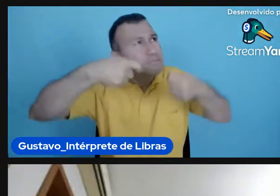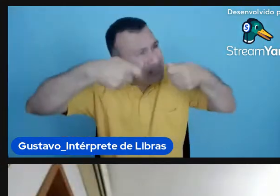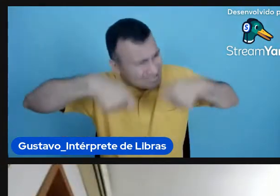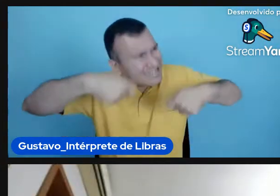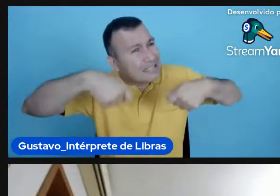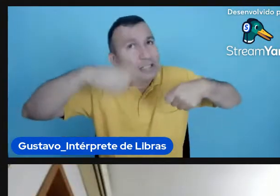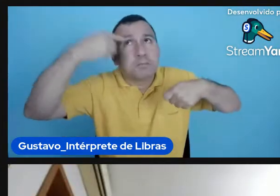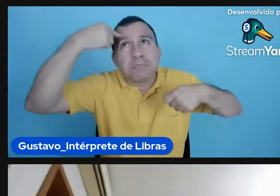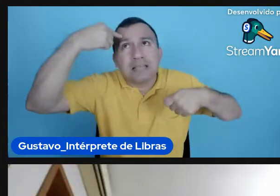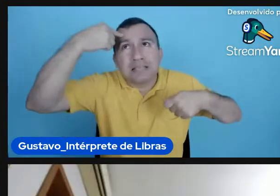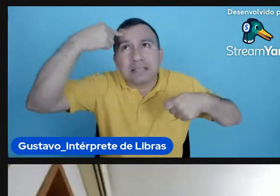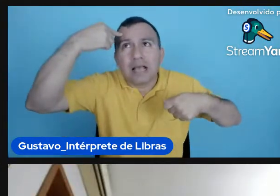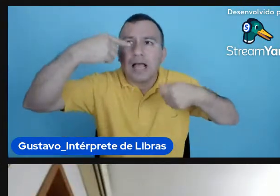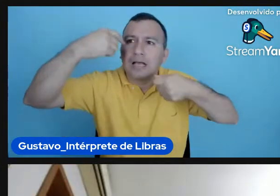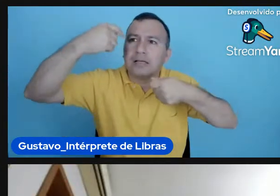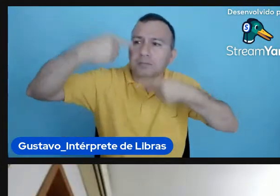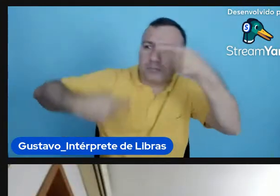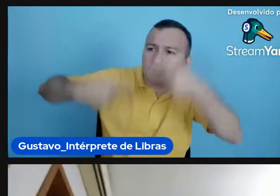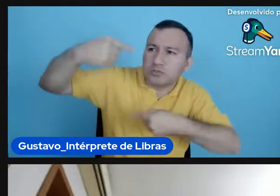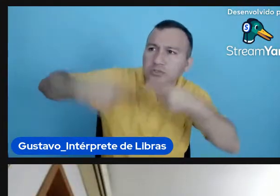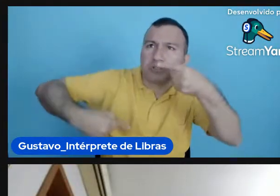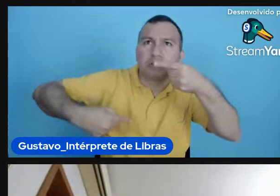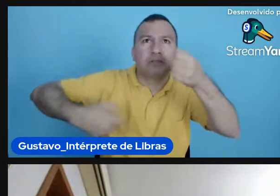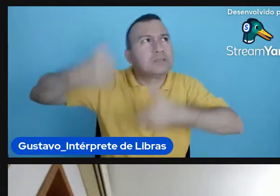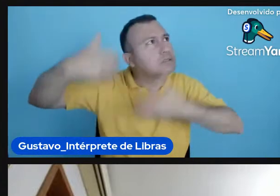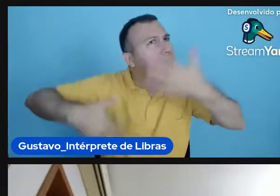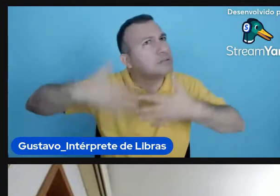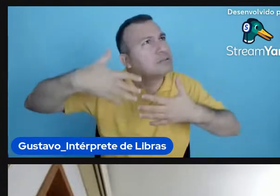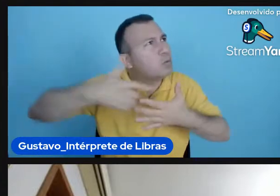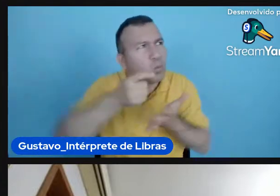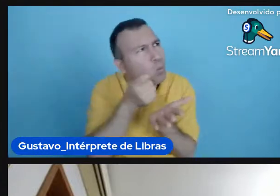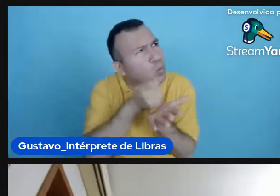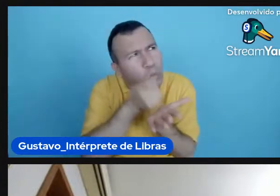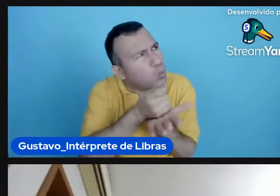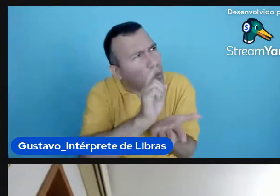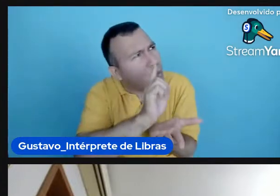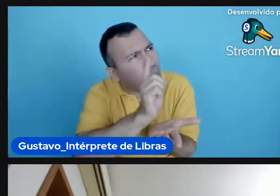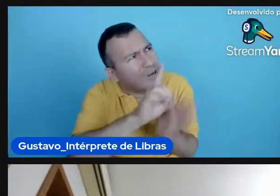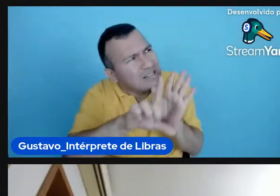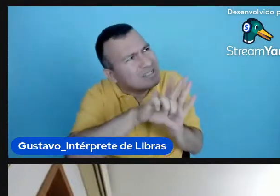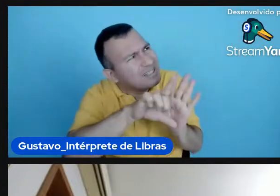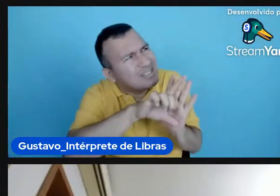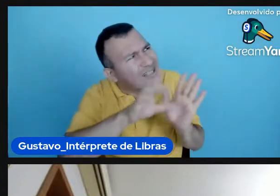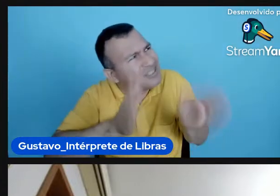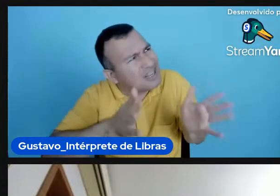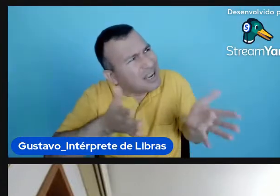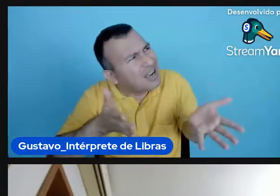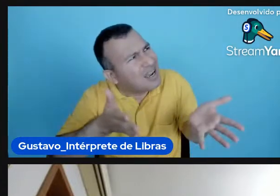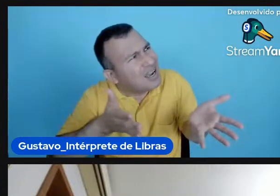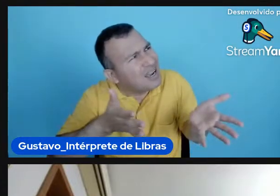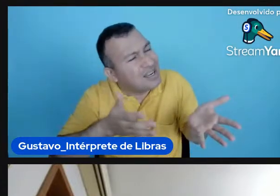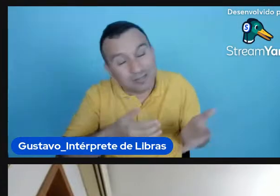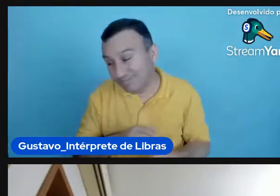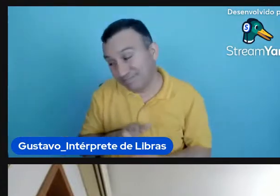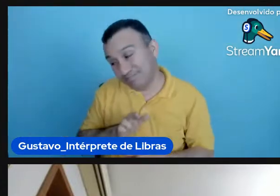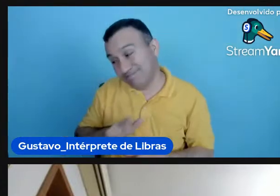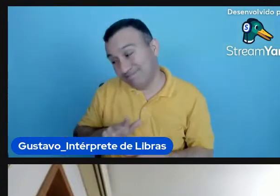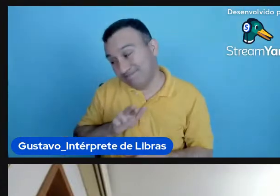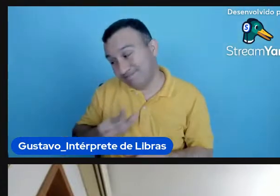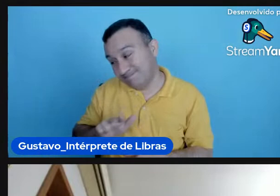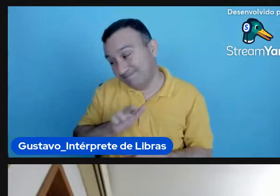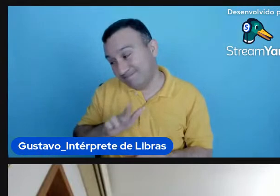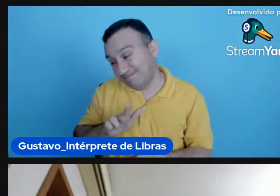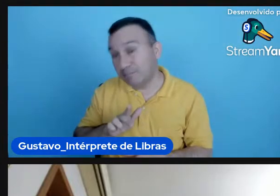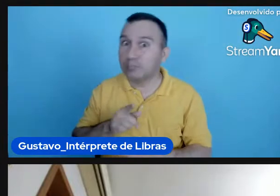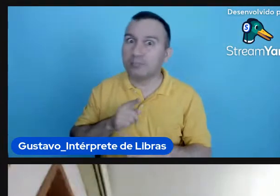isso não existe, isso já não é obrigação, isso já não é lei? Eu falei, você acredita que não é? Mas porque ele conviveu,